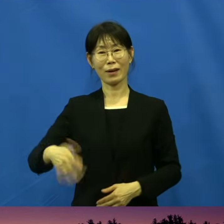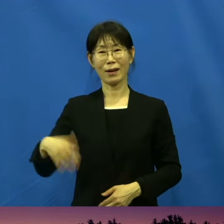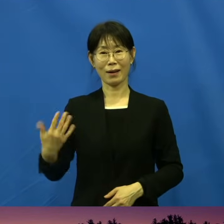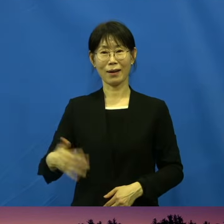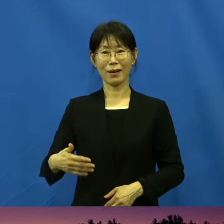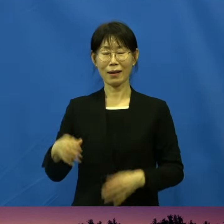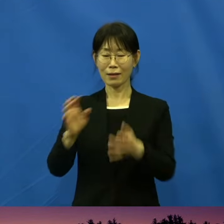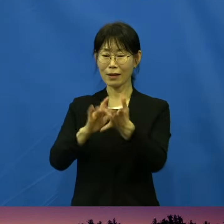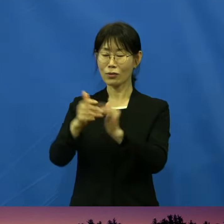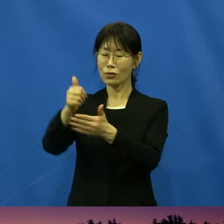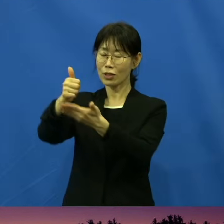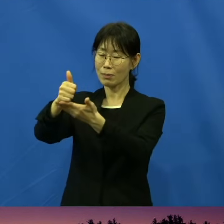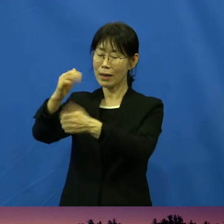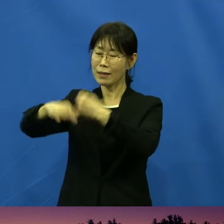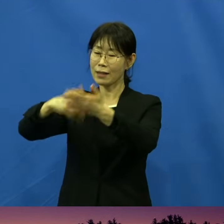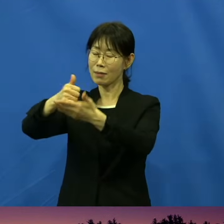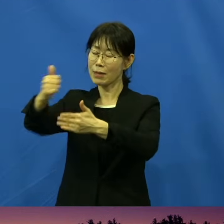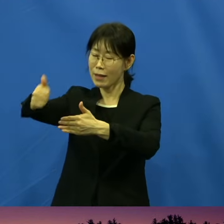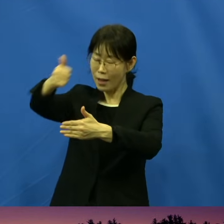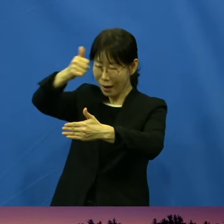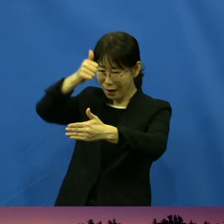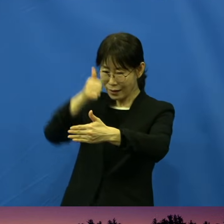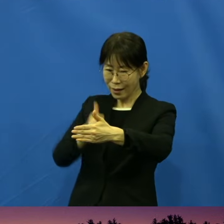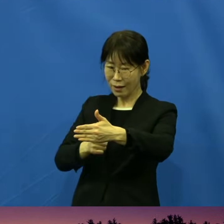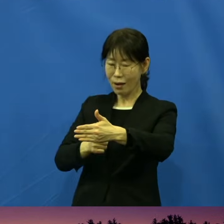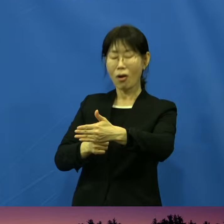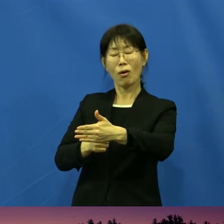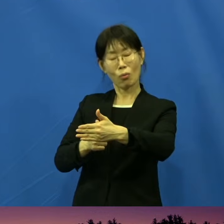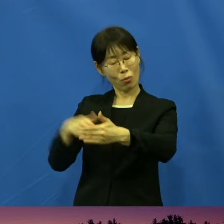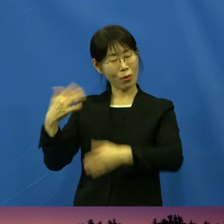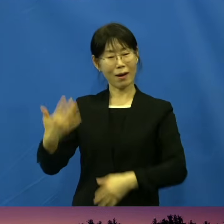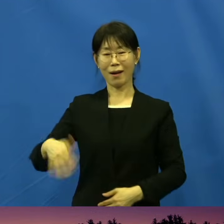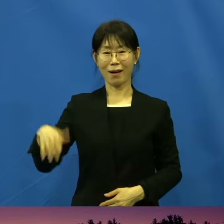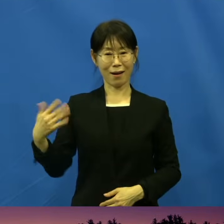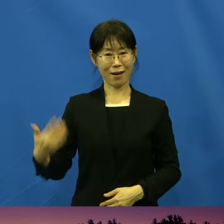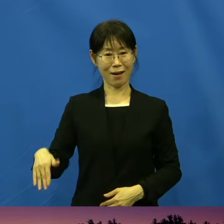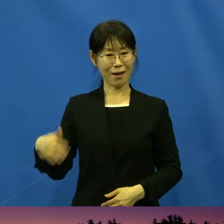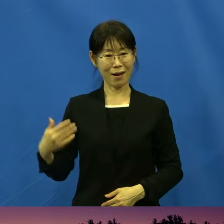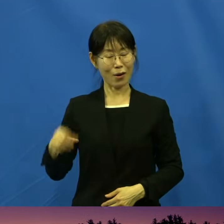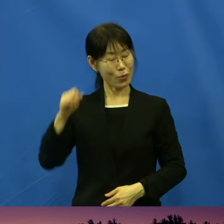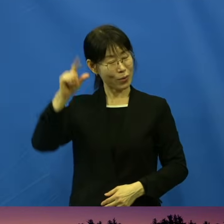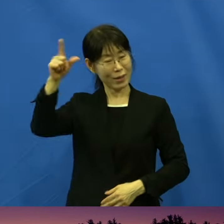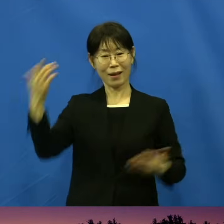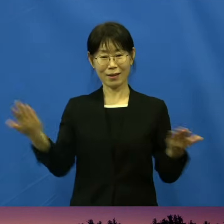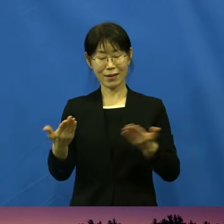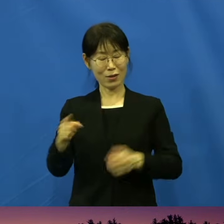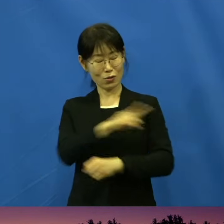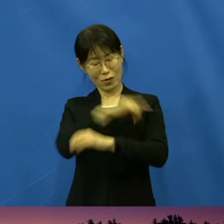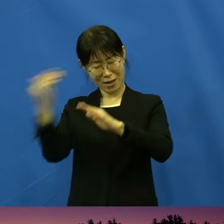그분이 내 안에 계신다는 거예요. 이보다 더 큰 일이 있을까요? 이것보다 더 큰 사건이 있을까요?